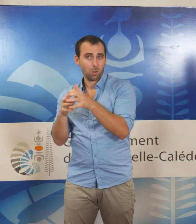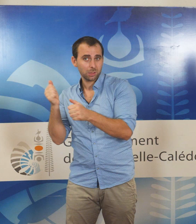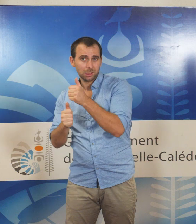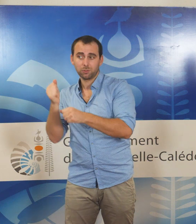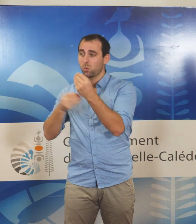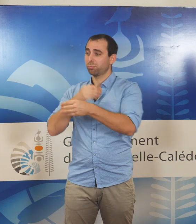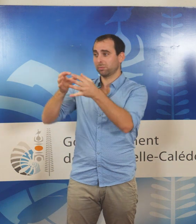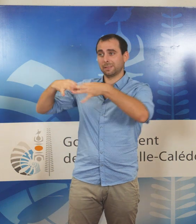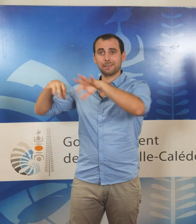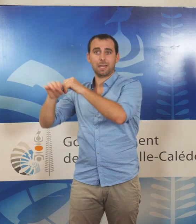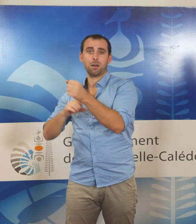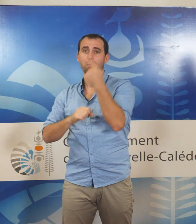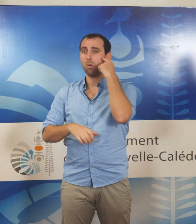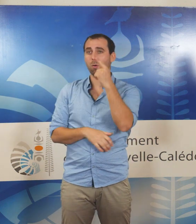fitness